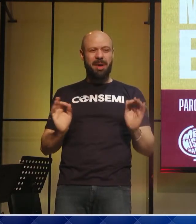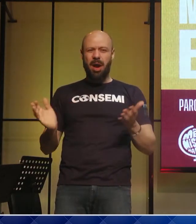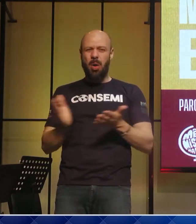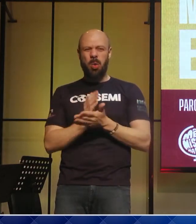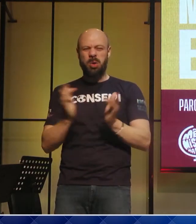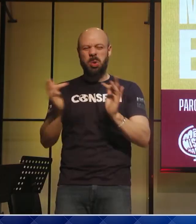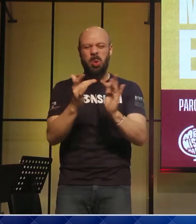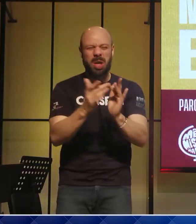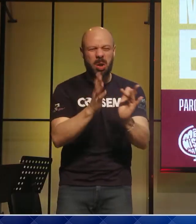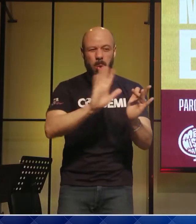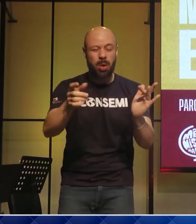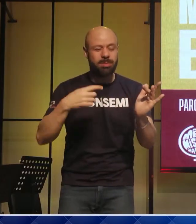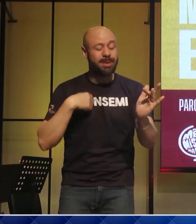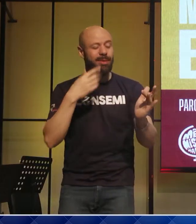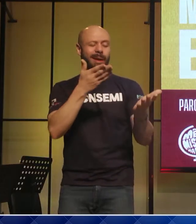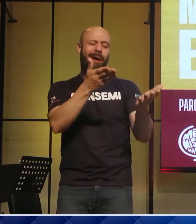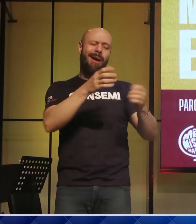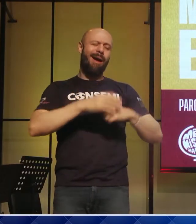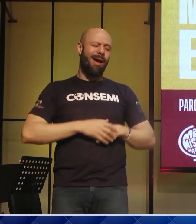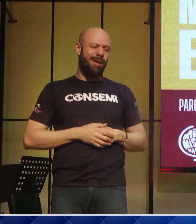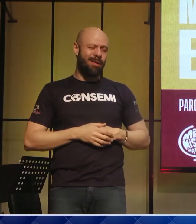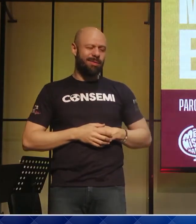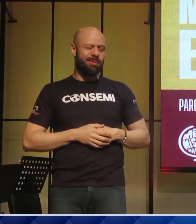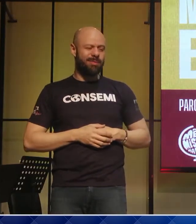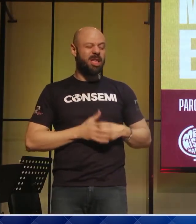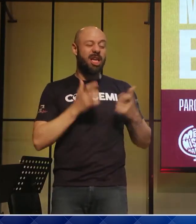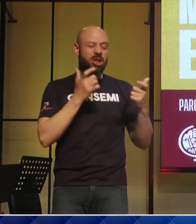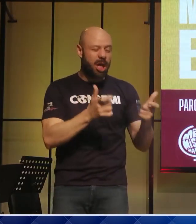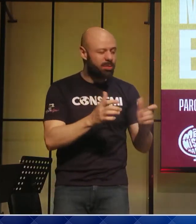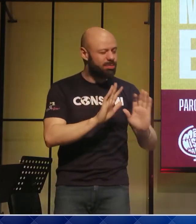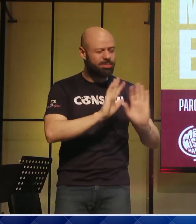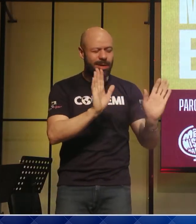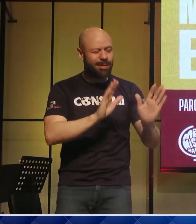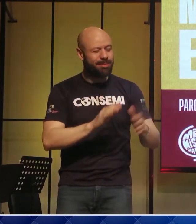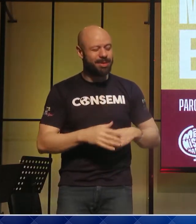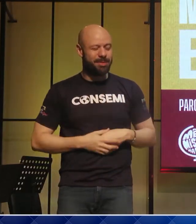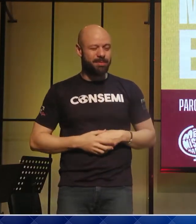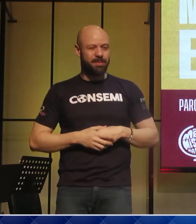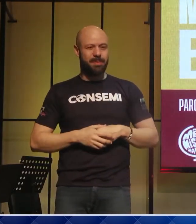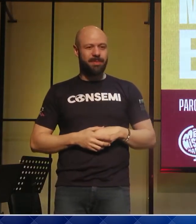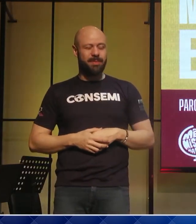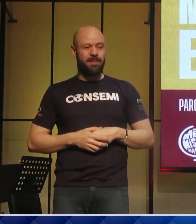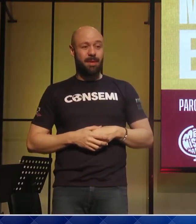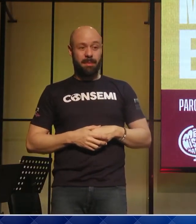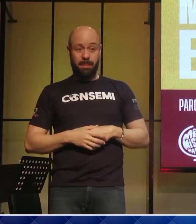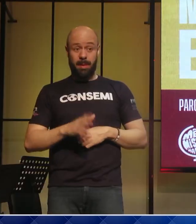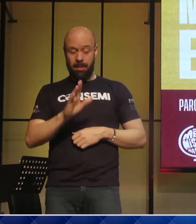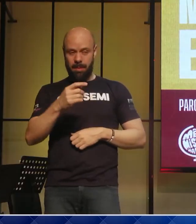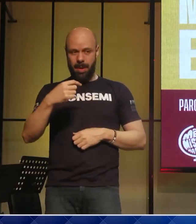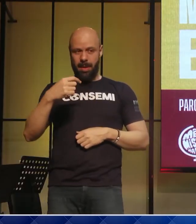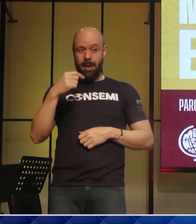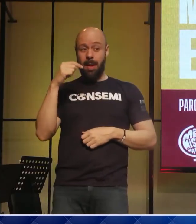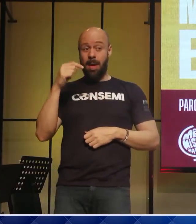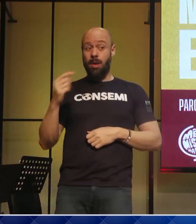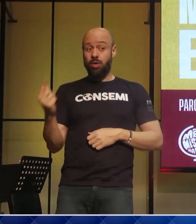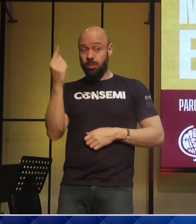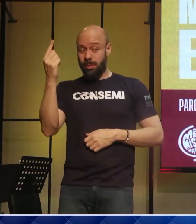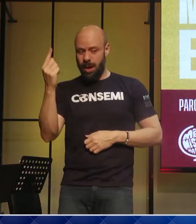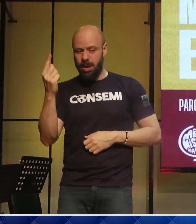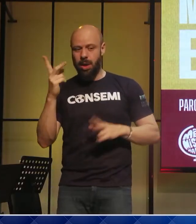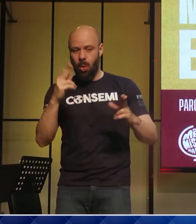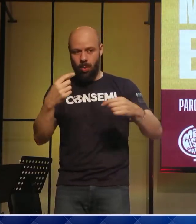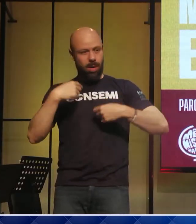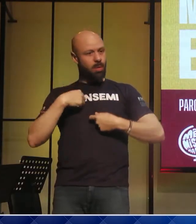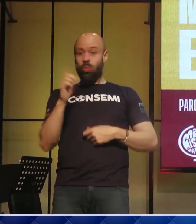É o meu dom. Eu não nasci para ser o Gilberto, eu nasci para ser Disney. E você nasceu para ser o que